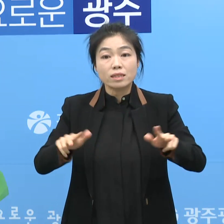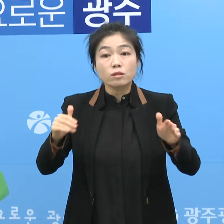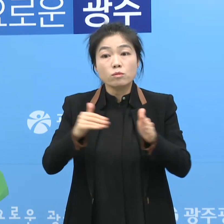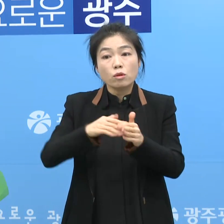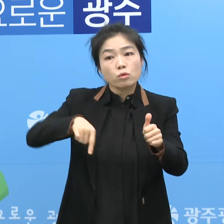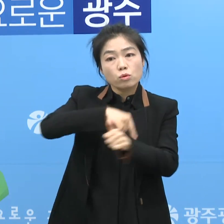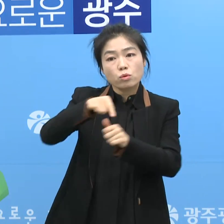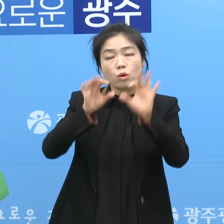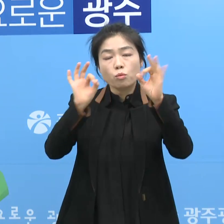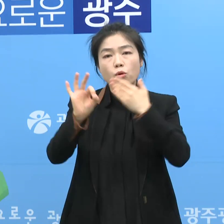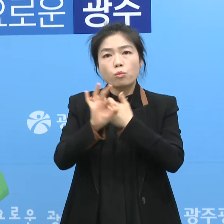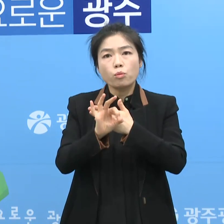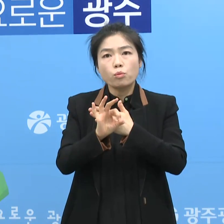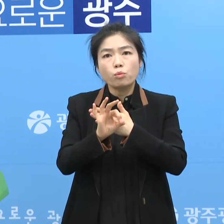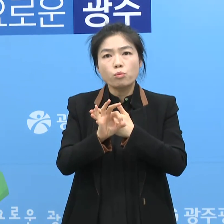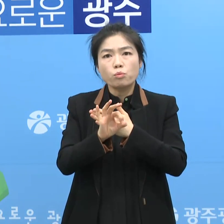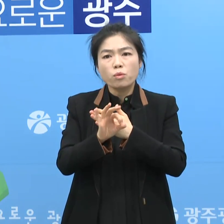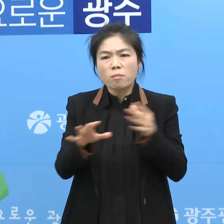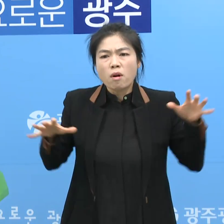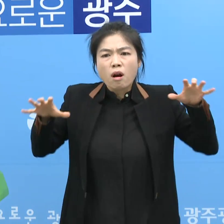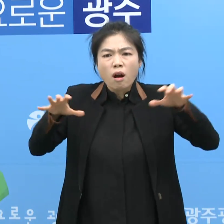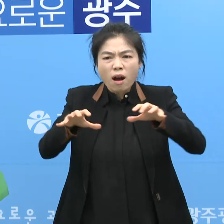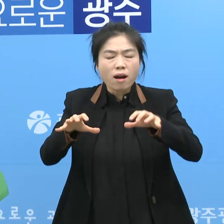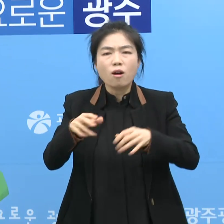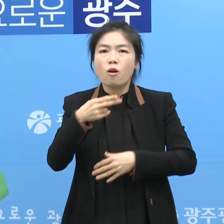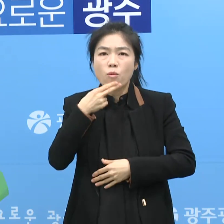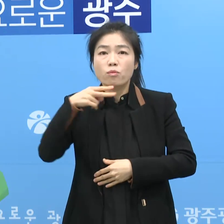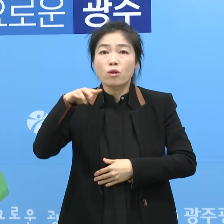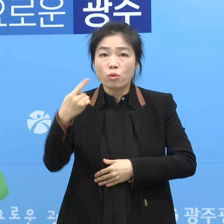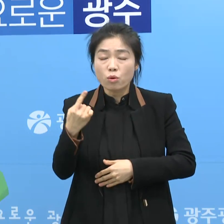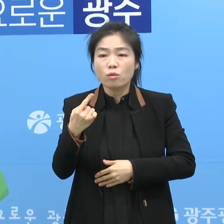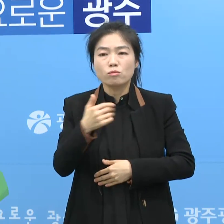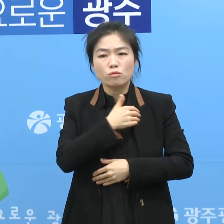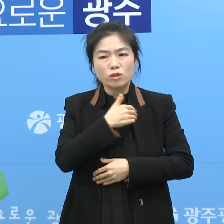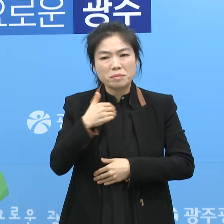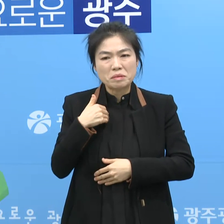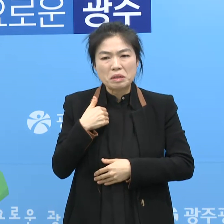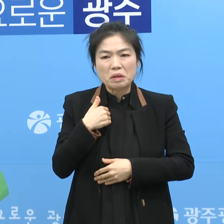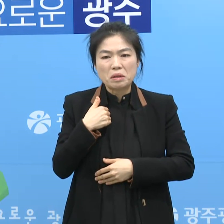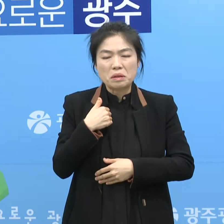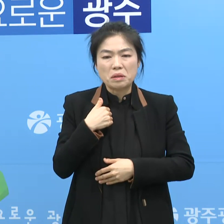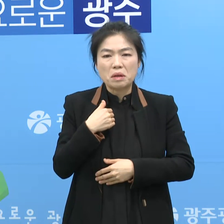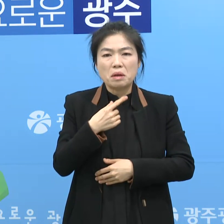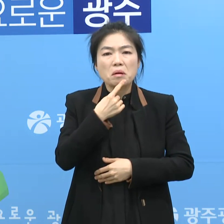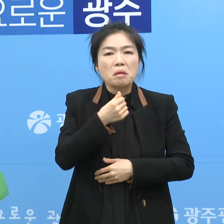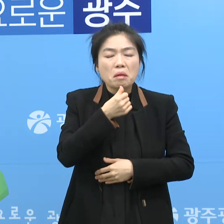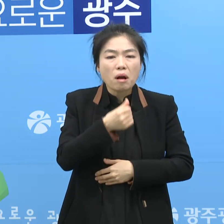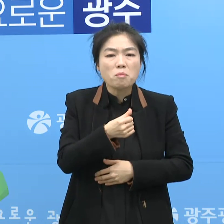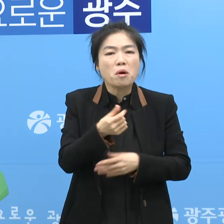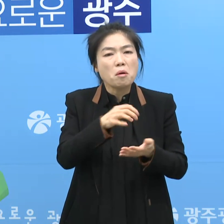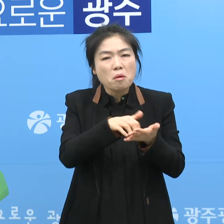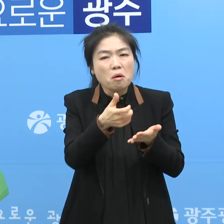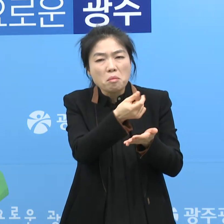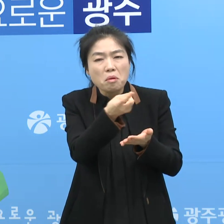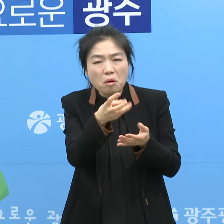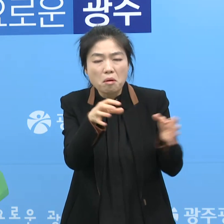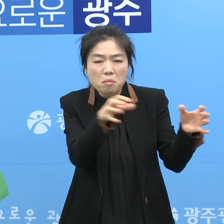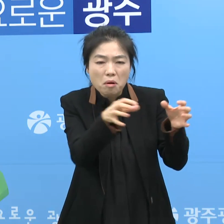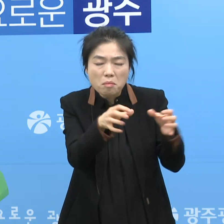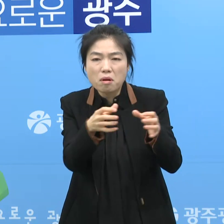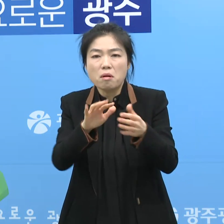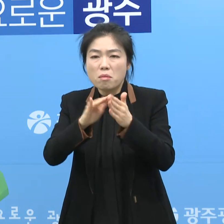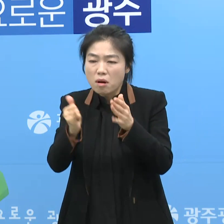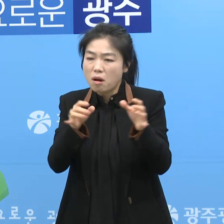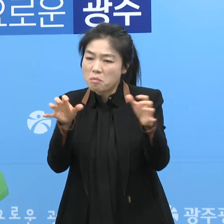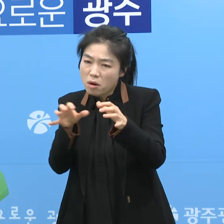상황으로 보면은 큰 집회는 아니더라도 충분히 뭐 소모임이라든지 가족 모임이라든지 이런 형식으로